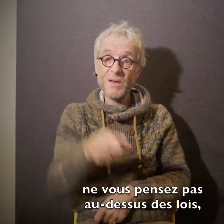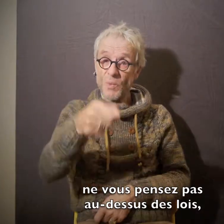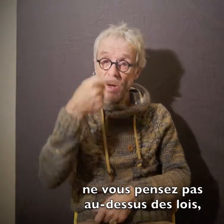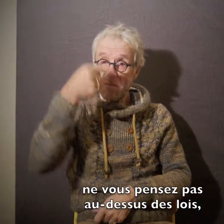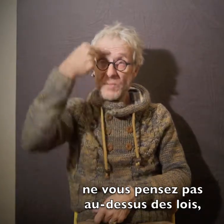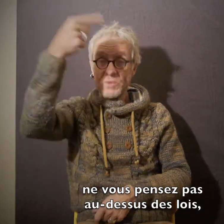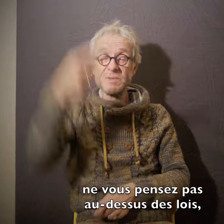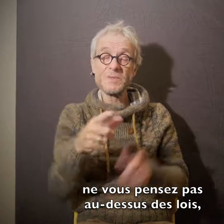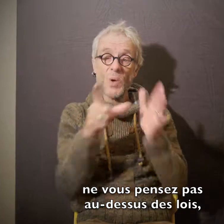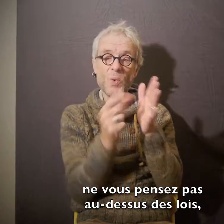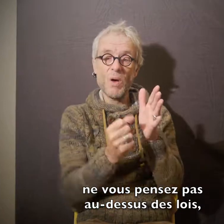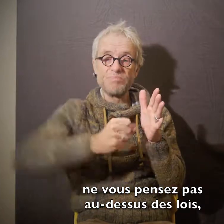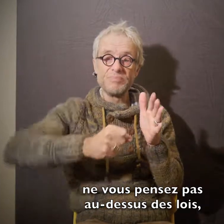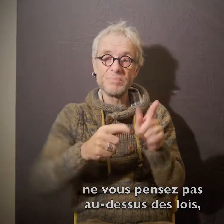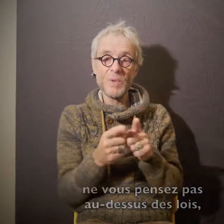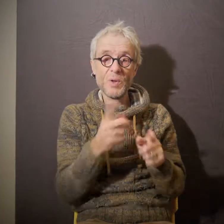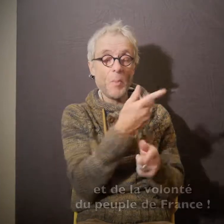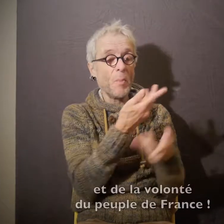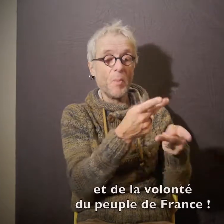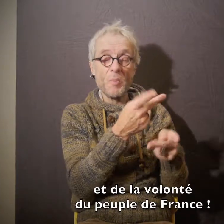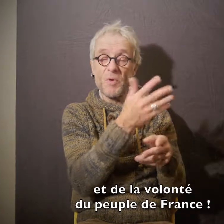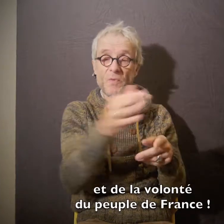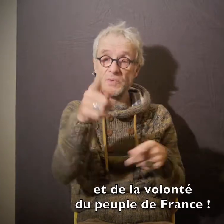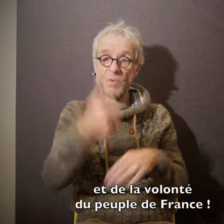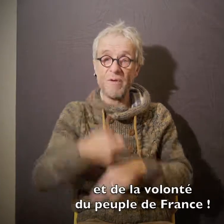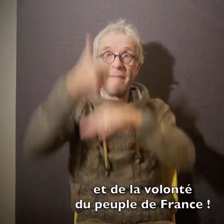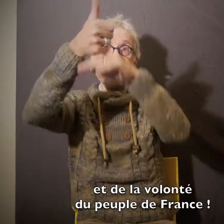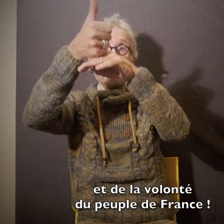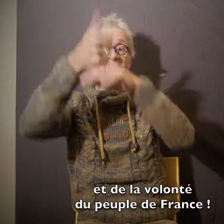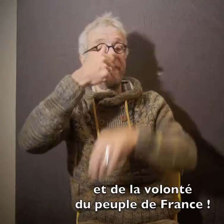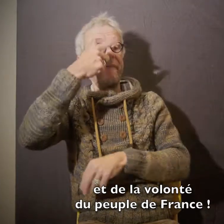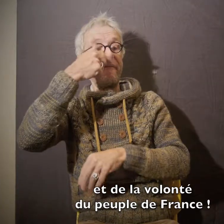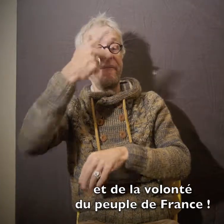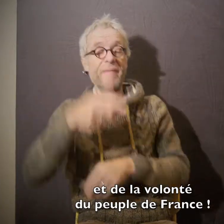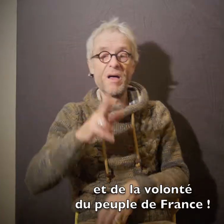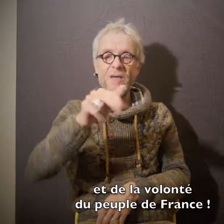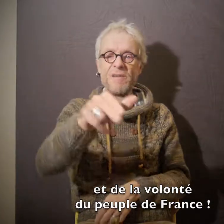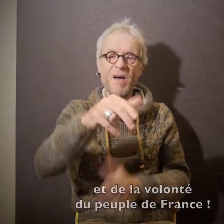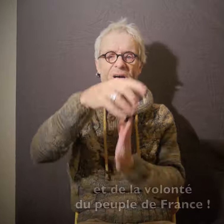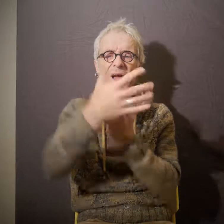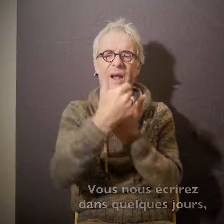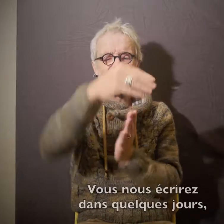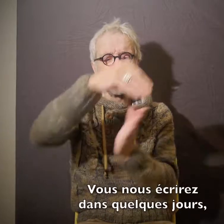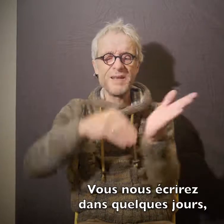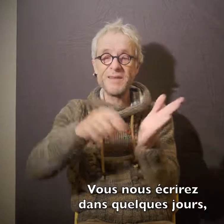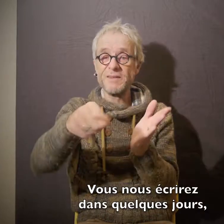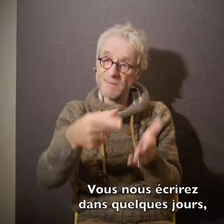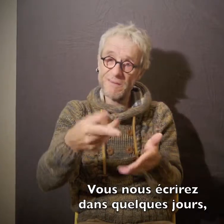pas au-dessus des lois et de la volonté du peuple de France. Vous nous écrirez dans quelques jours pour nous partager